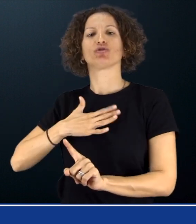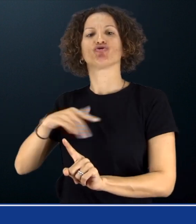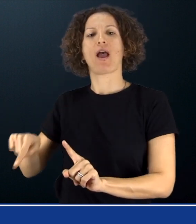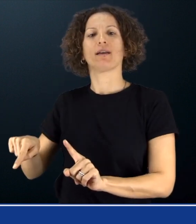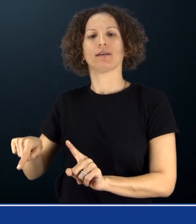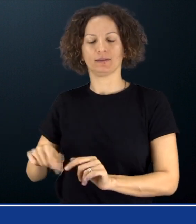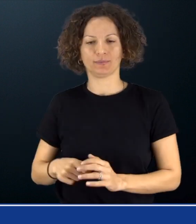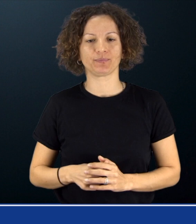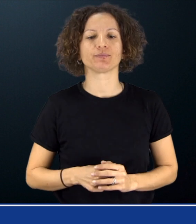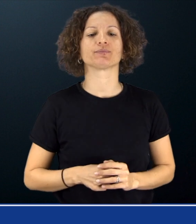di vita del figlio.